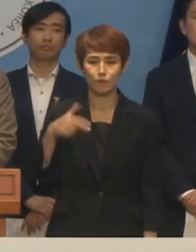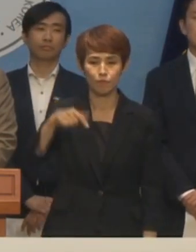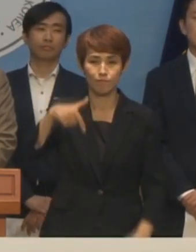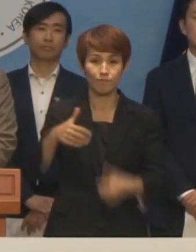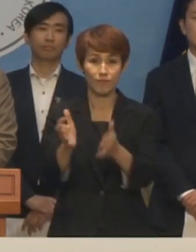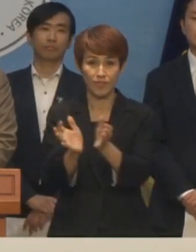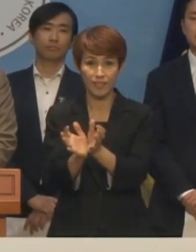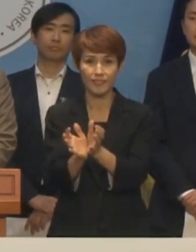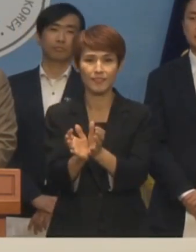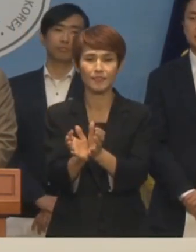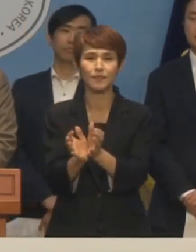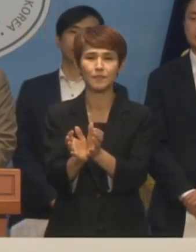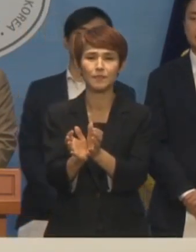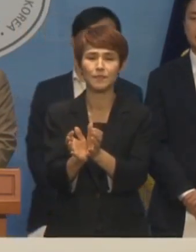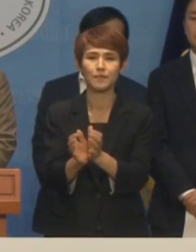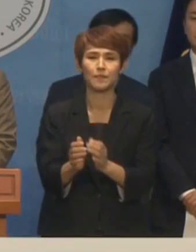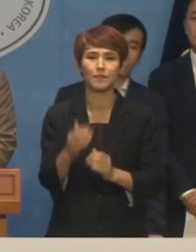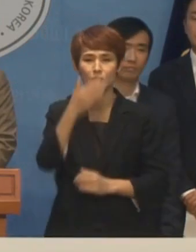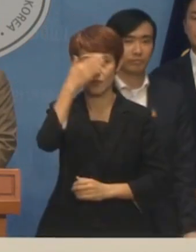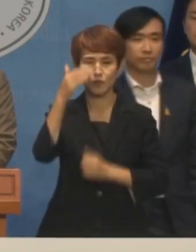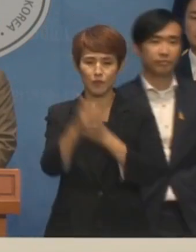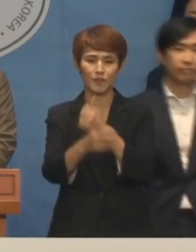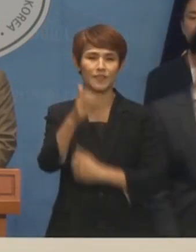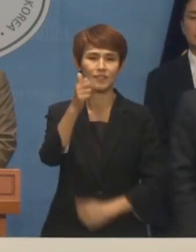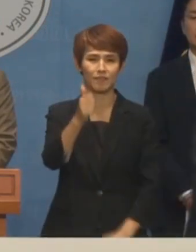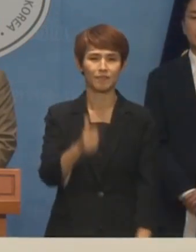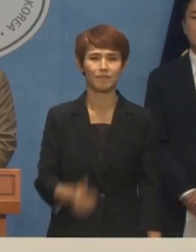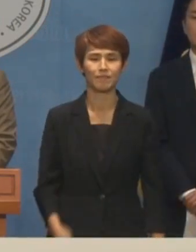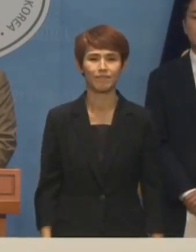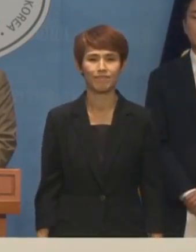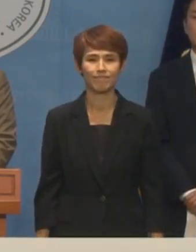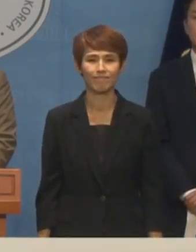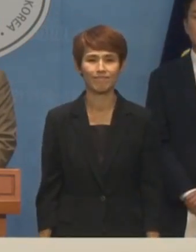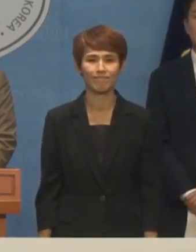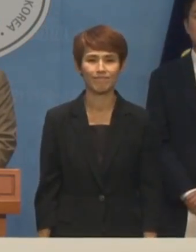조국혁신당 김진현 서울시당 청년위원장입니다.